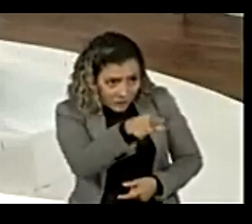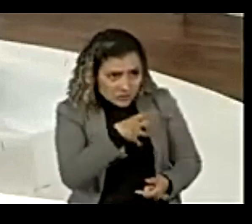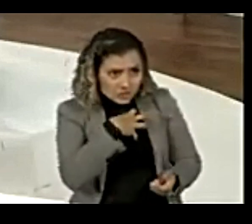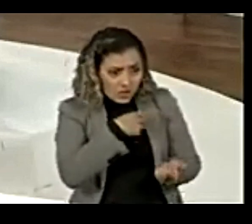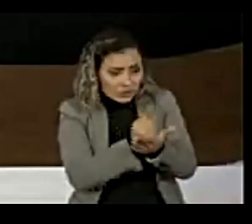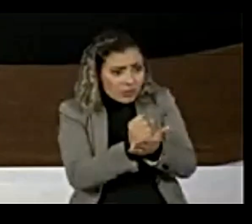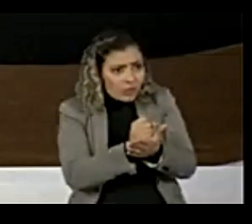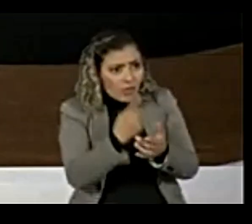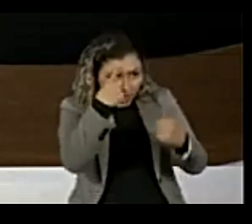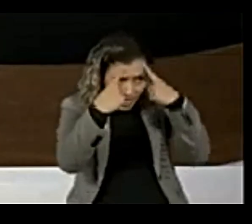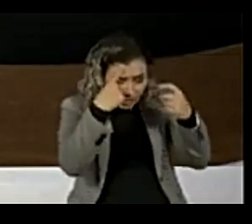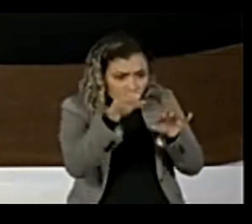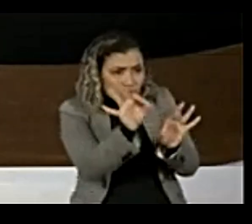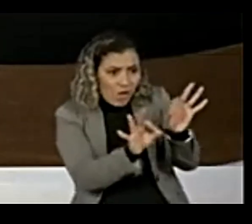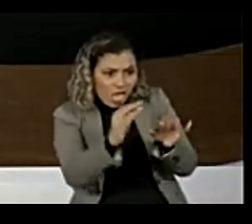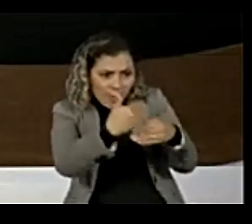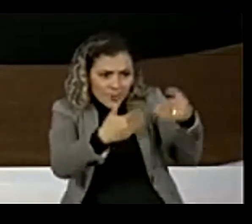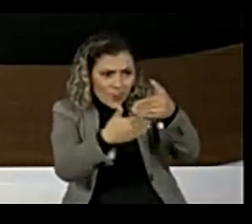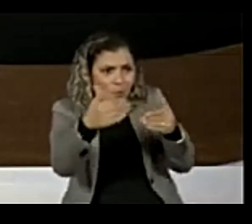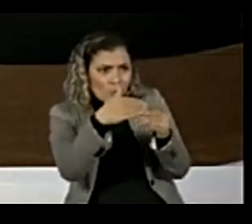e se você joga ou não.